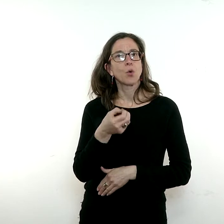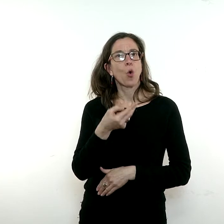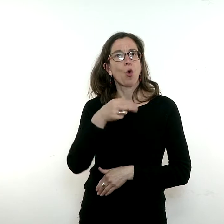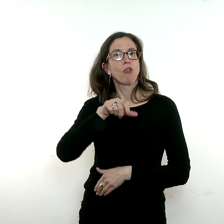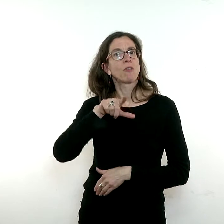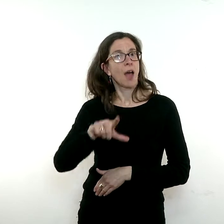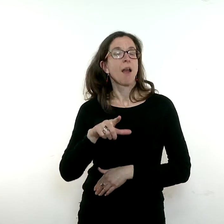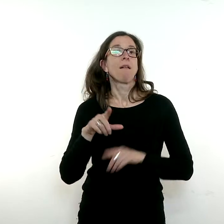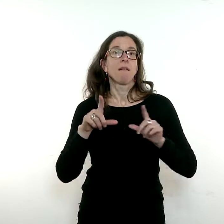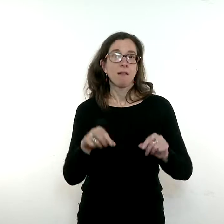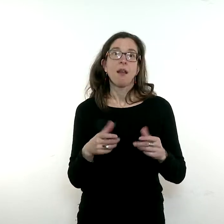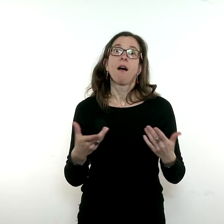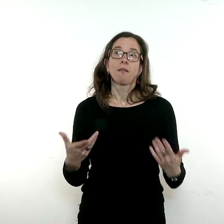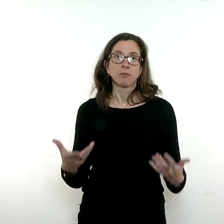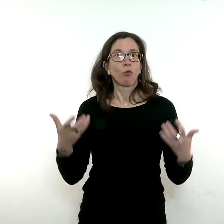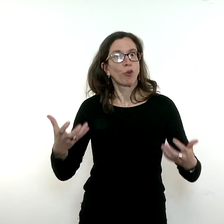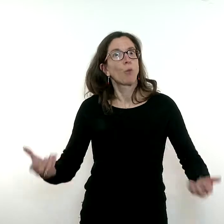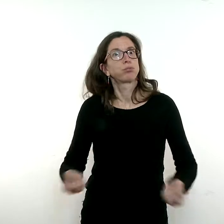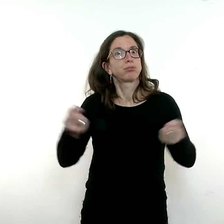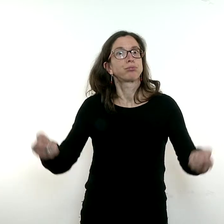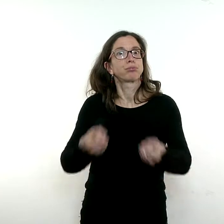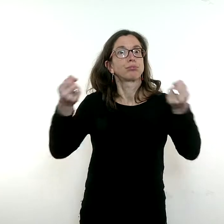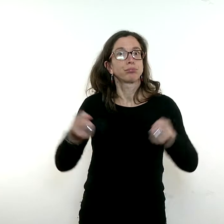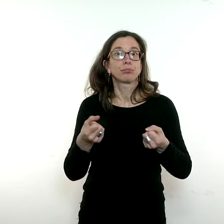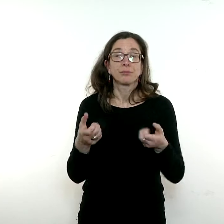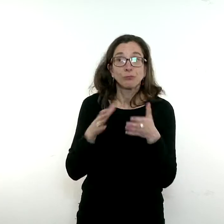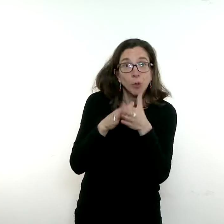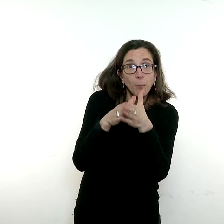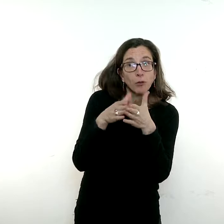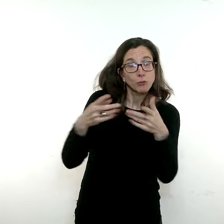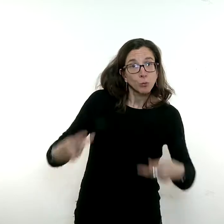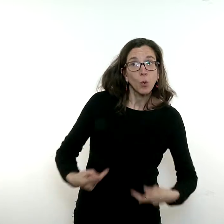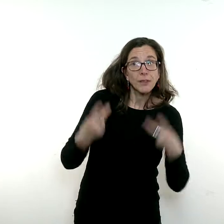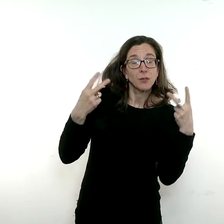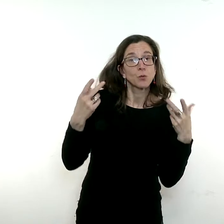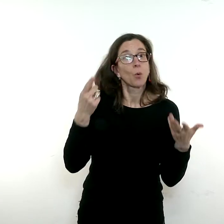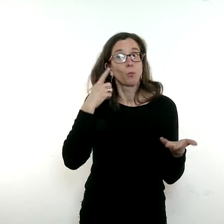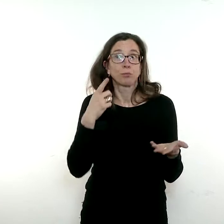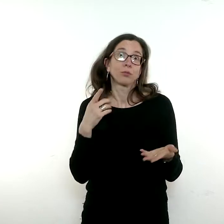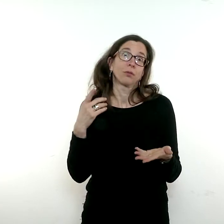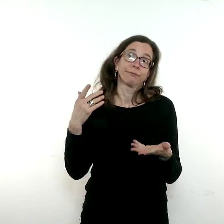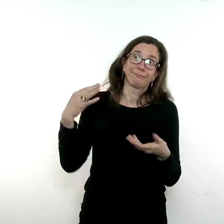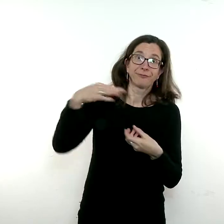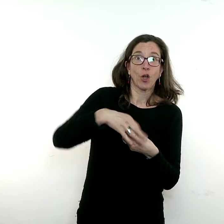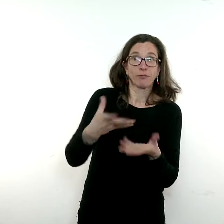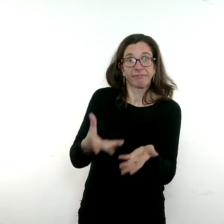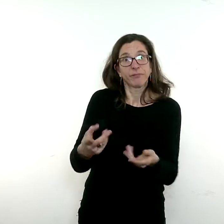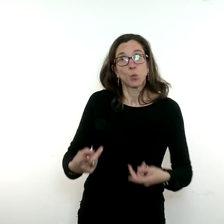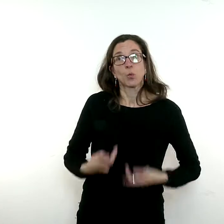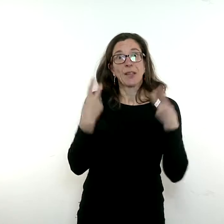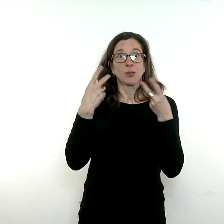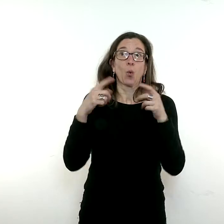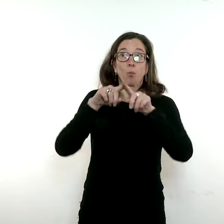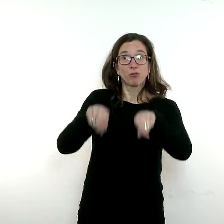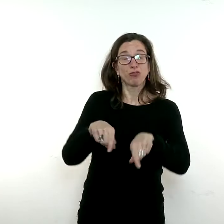et d'autoriser l'attribution de ces prix de 1 500 € au budget 2019. Merci,